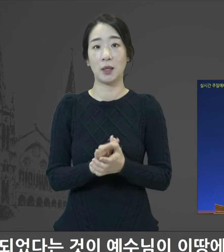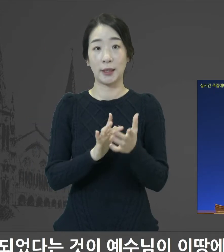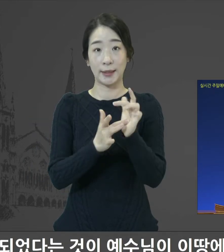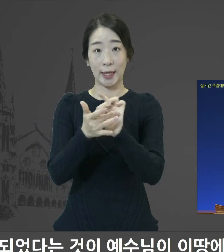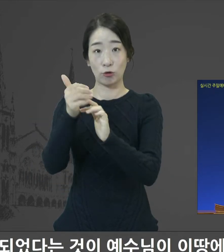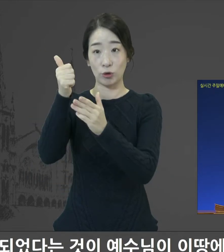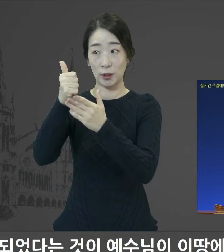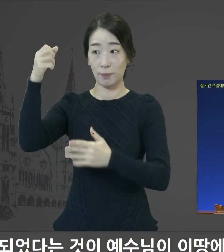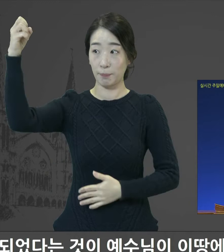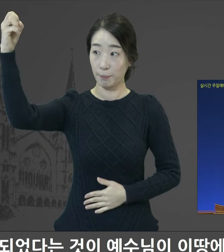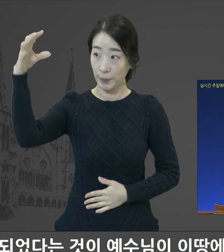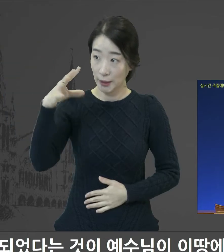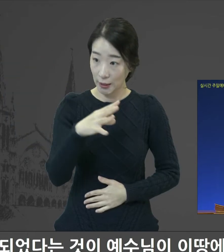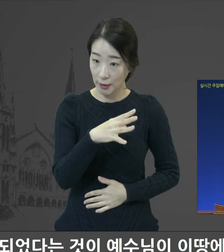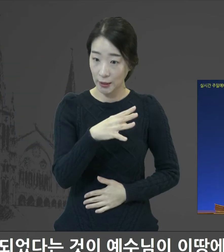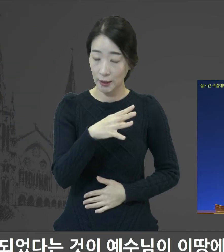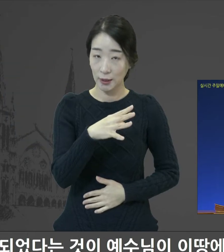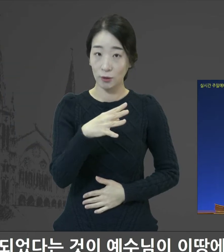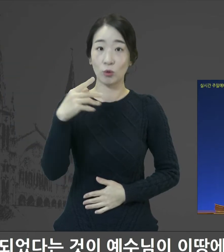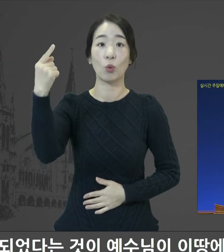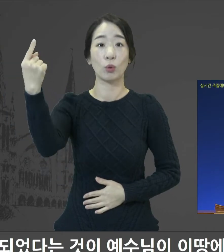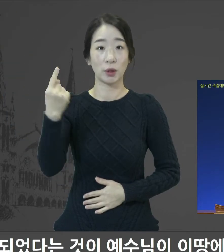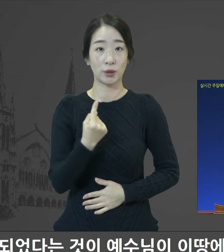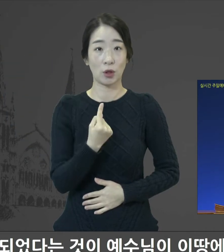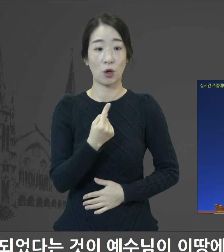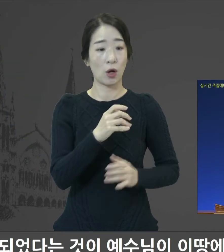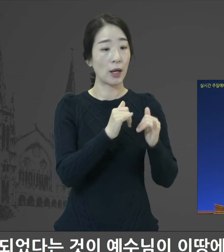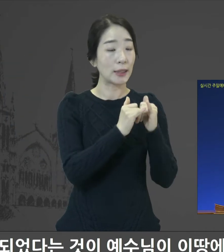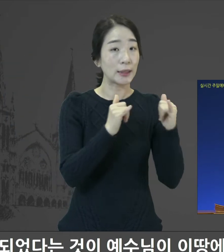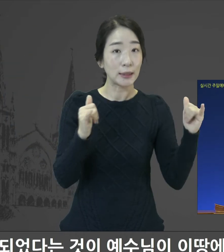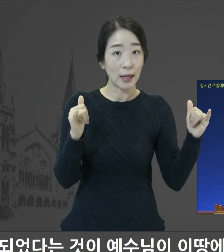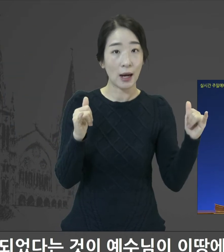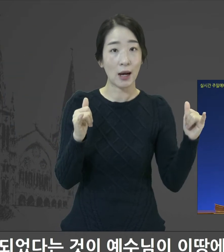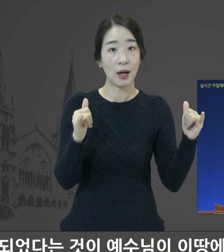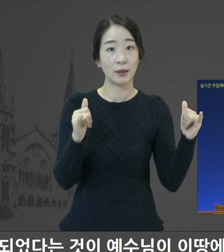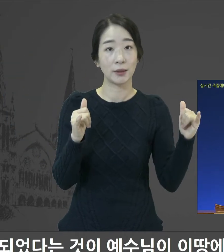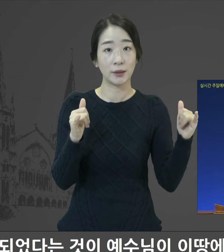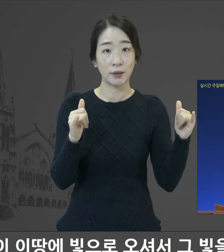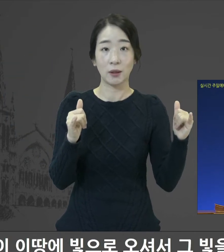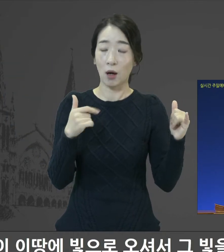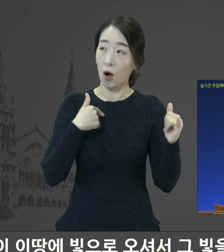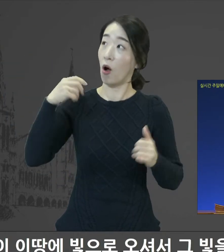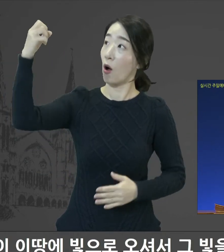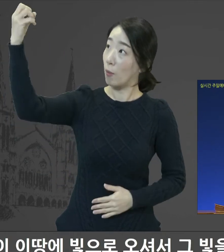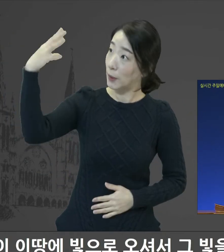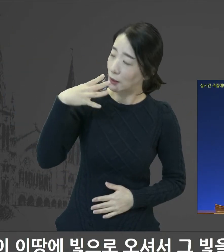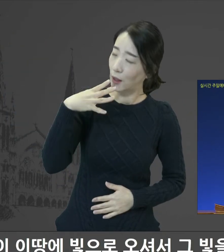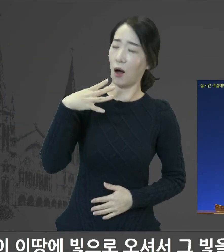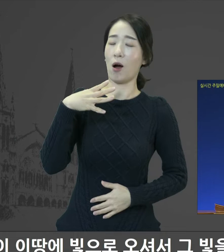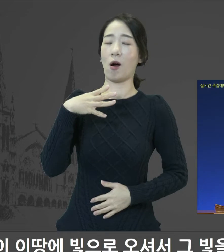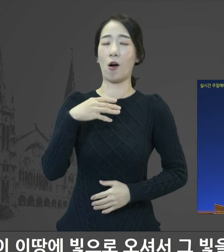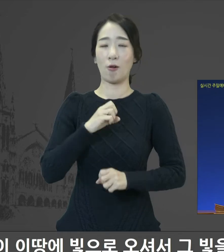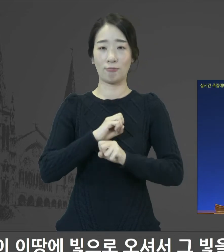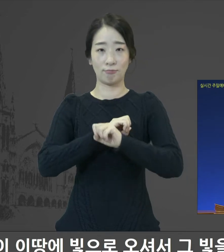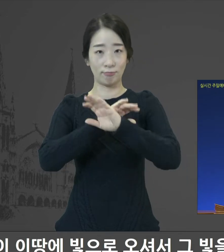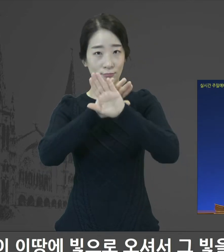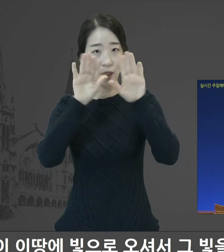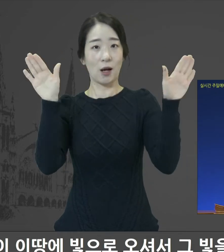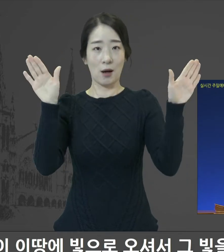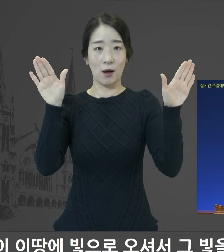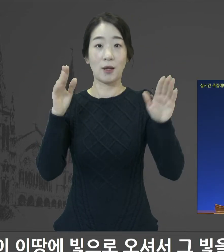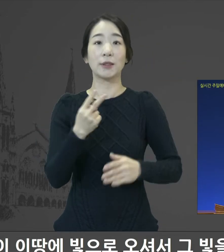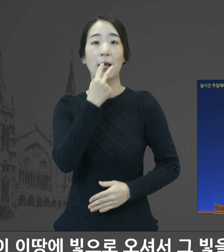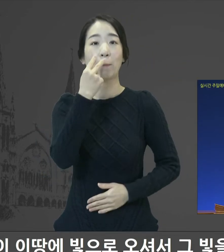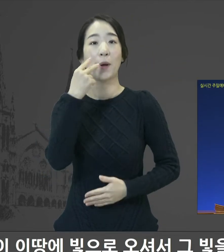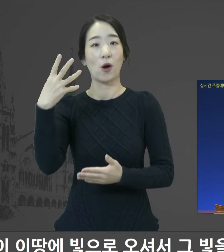그 빛을 비추셨을 때 인간들은 어떻게 되었나요? 그 빛을 받고 소생케 되었죠. 그 빛을 갖고 생명을 얻게